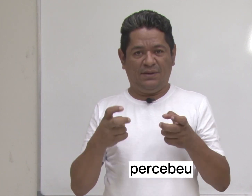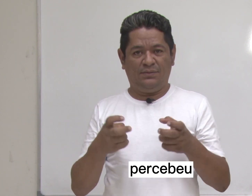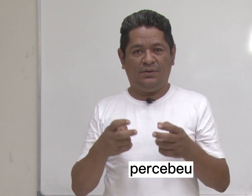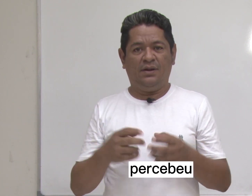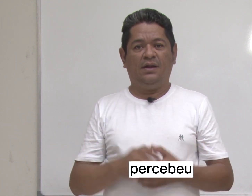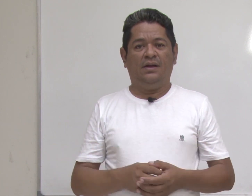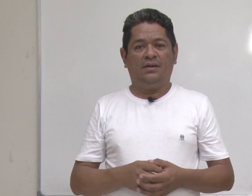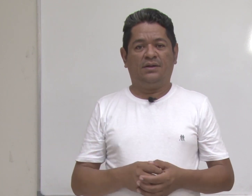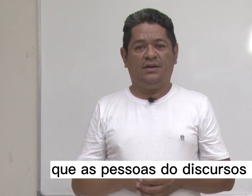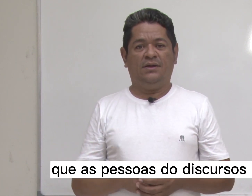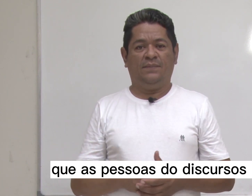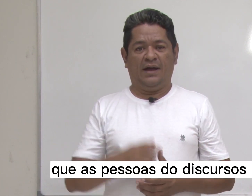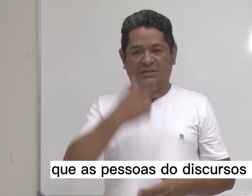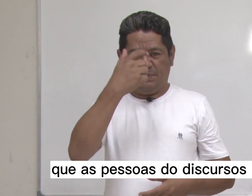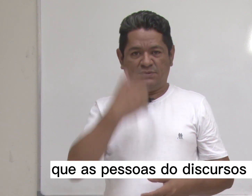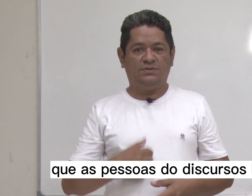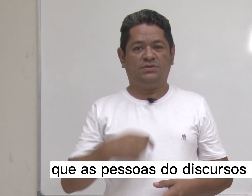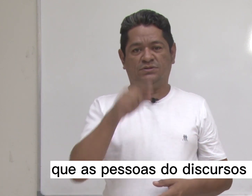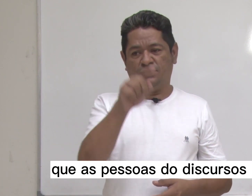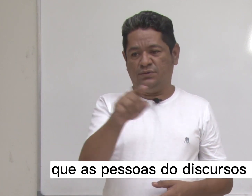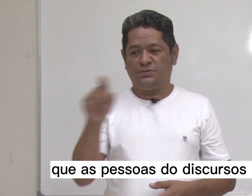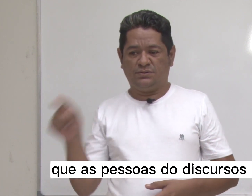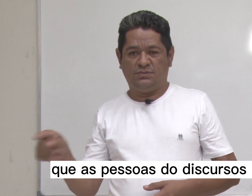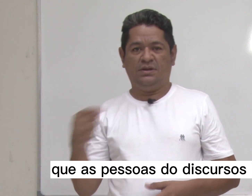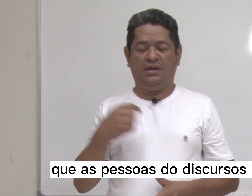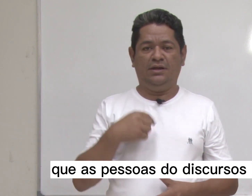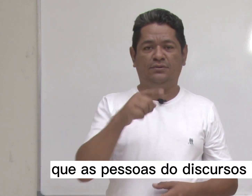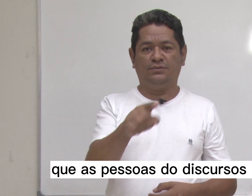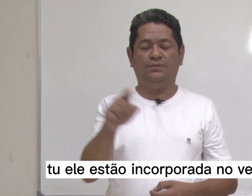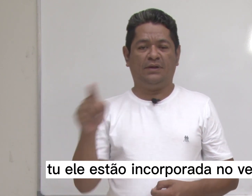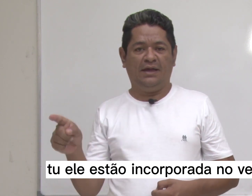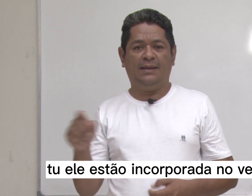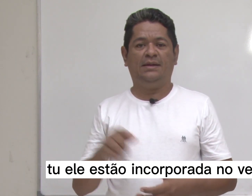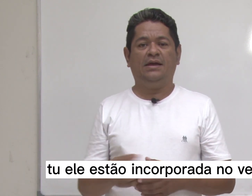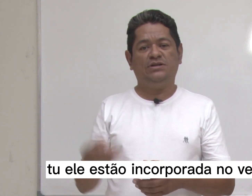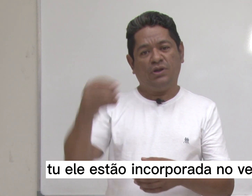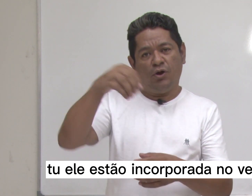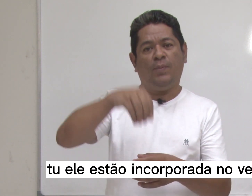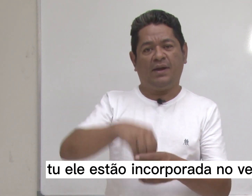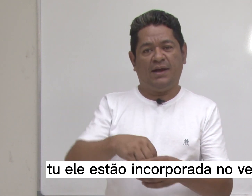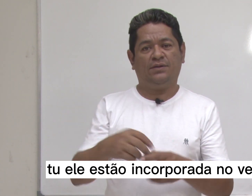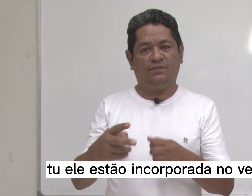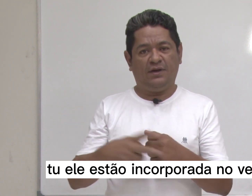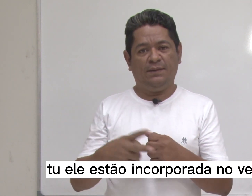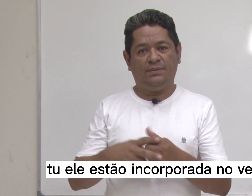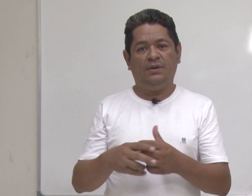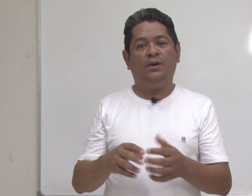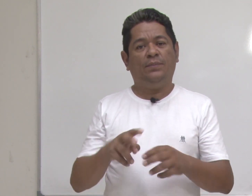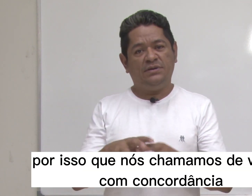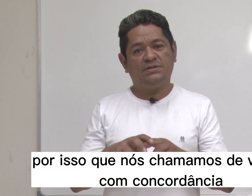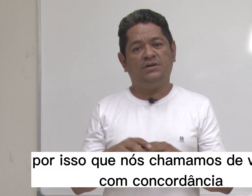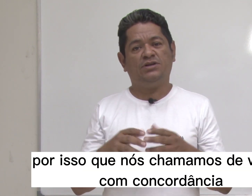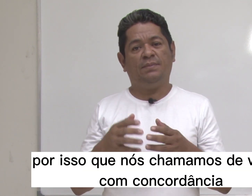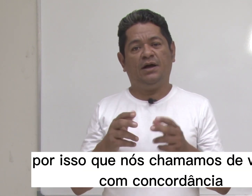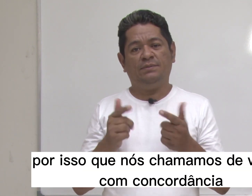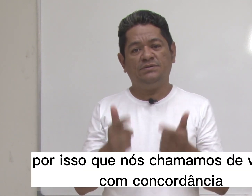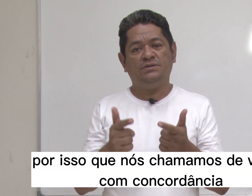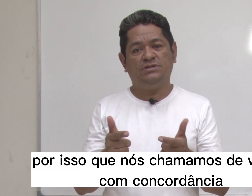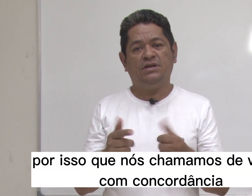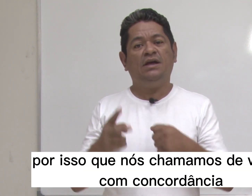Percebeu que as pessoas do discurso, eu, tu, ele, estão incorporadas no verbo? Por isso que nós chamamos de